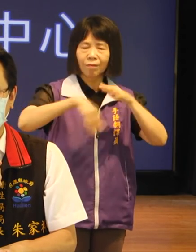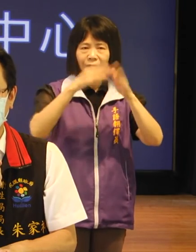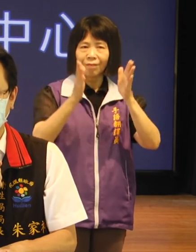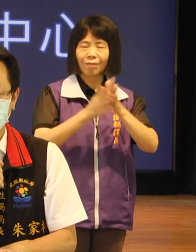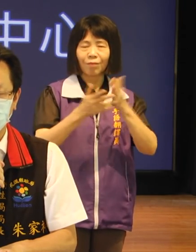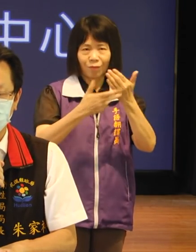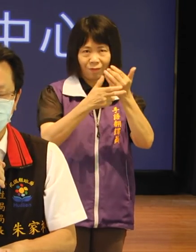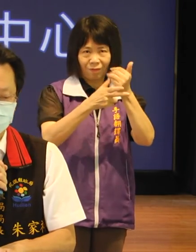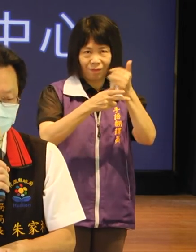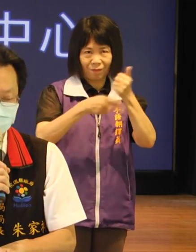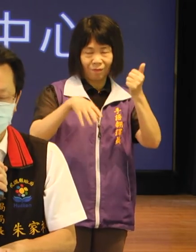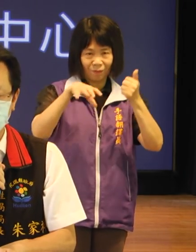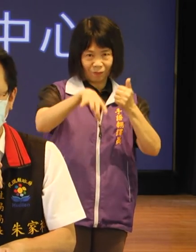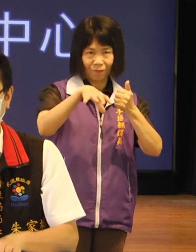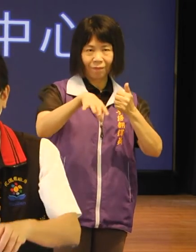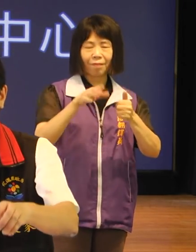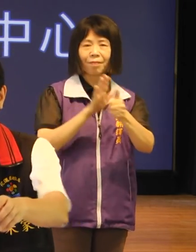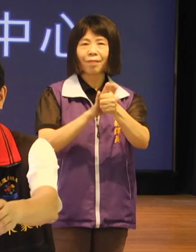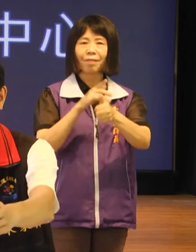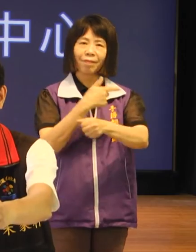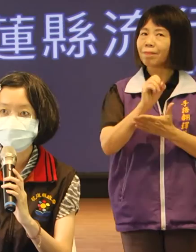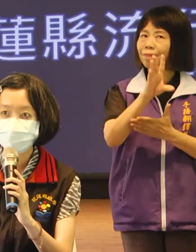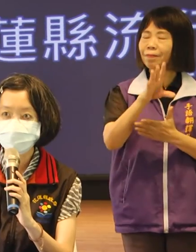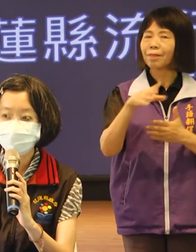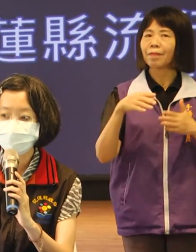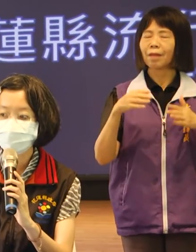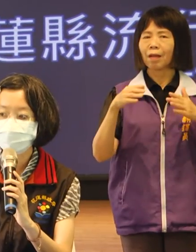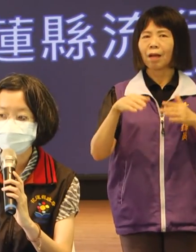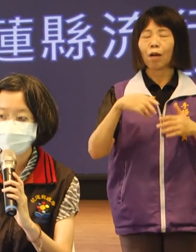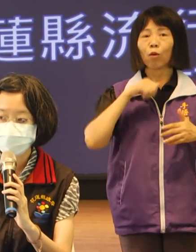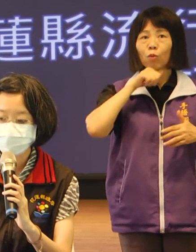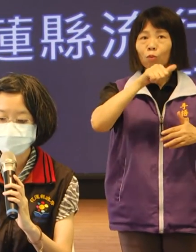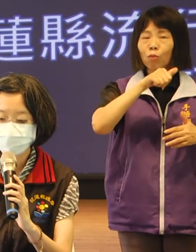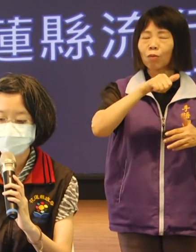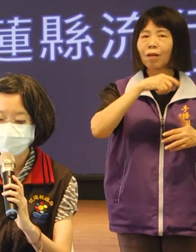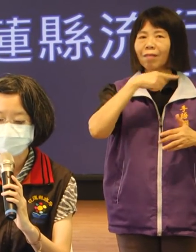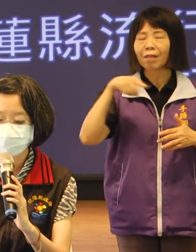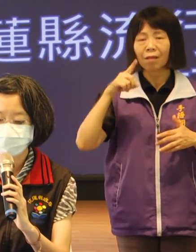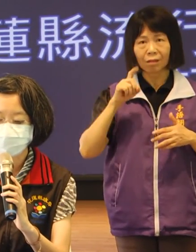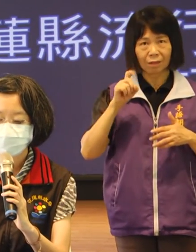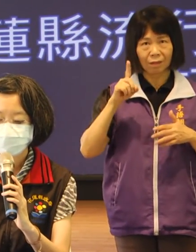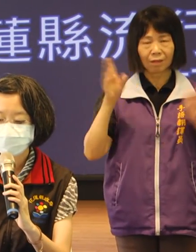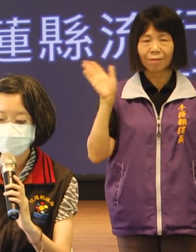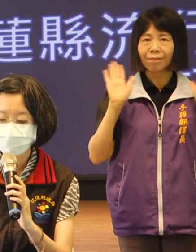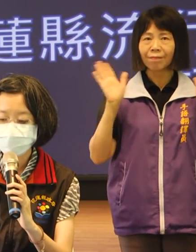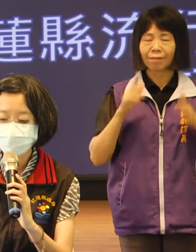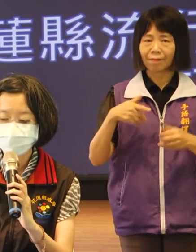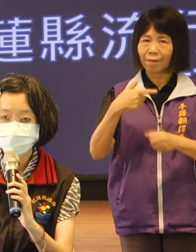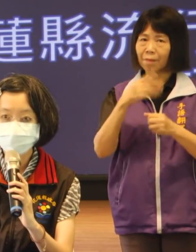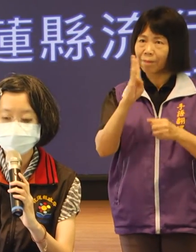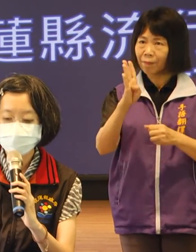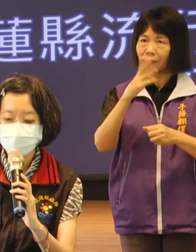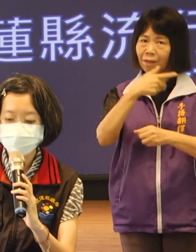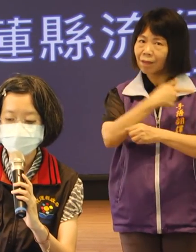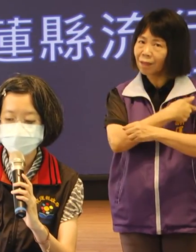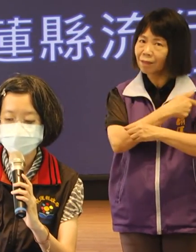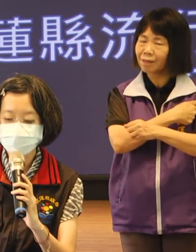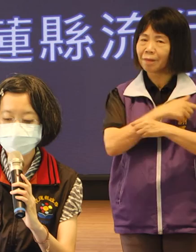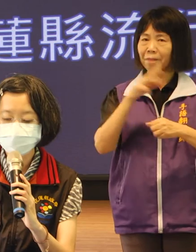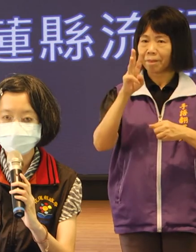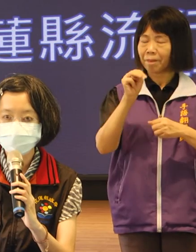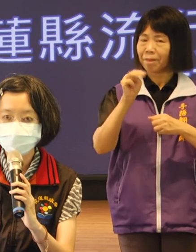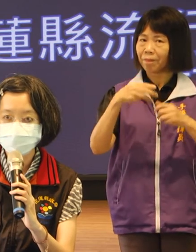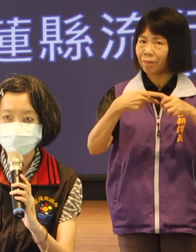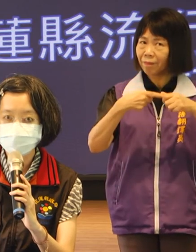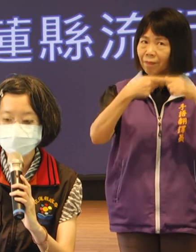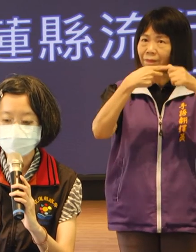所来协助来做预防接种的施打哈。 满5岁到11岁的学童施打 BNT 或莫德纳疫苗的第